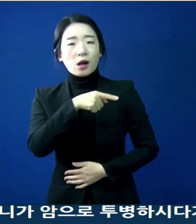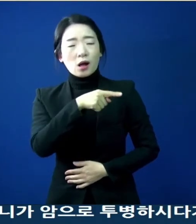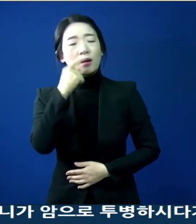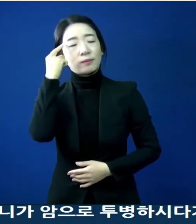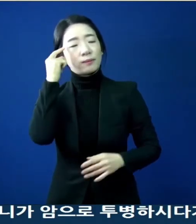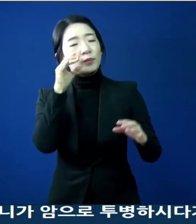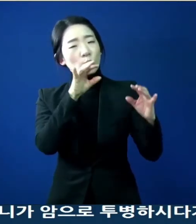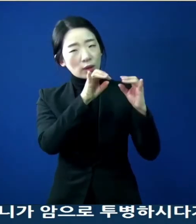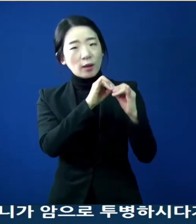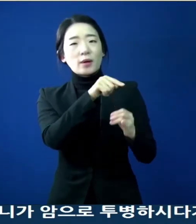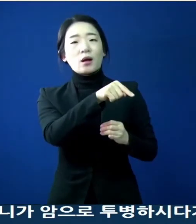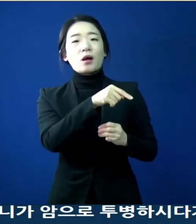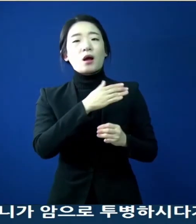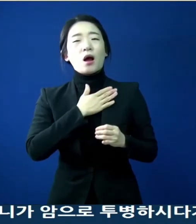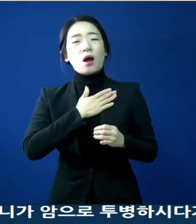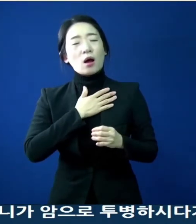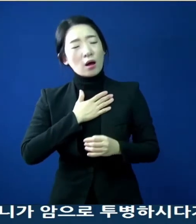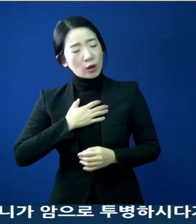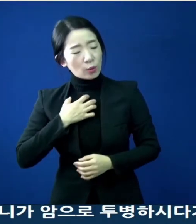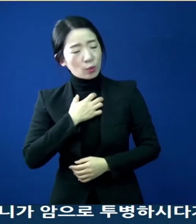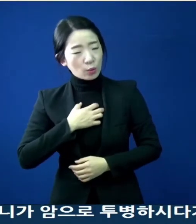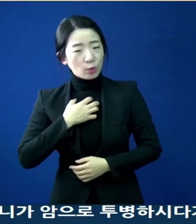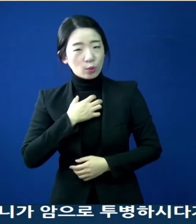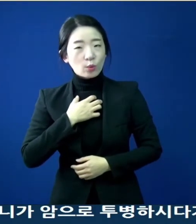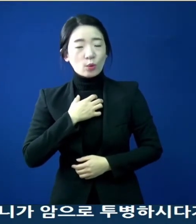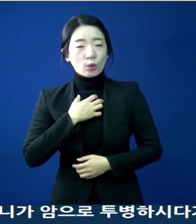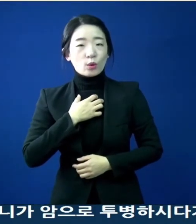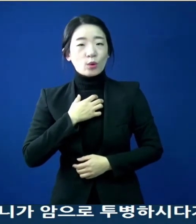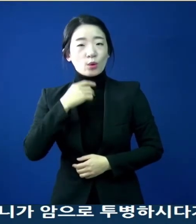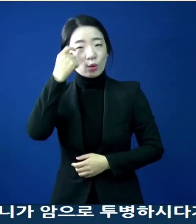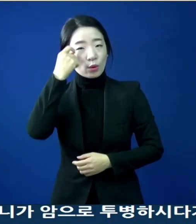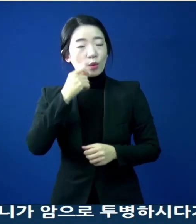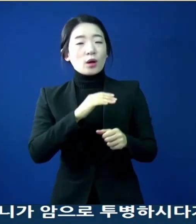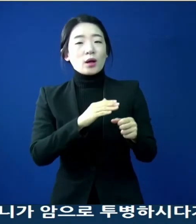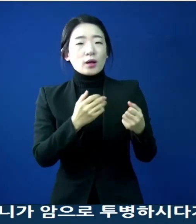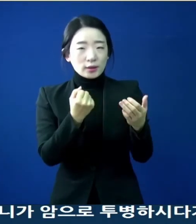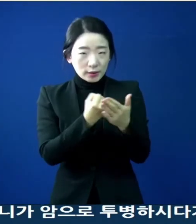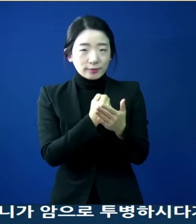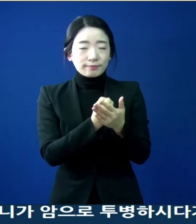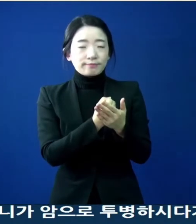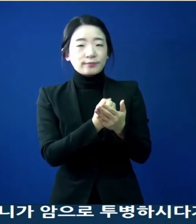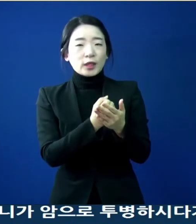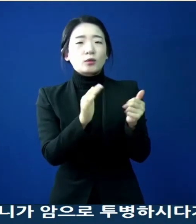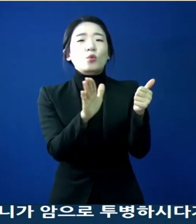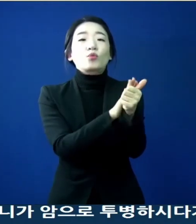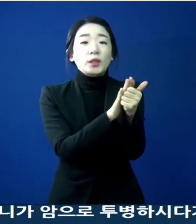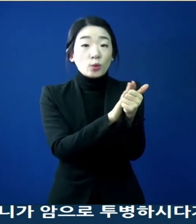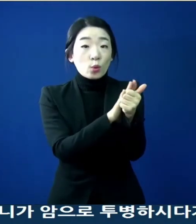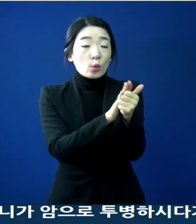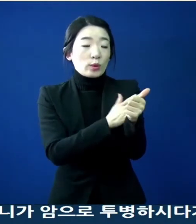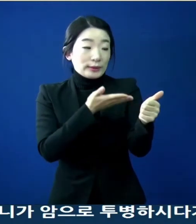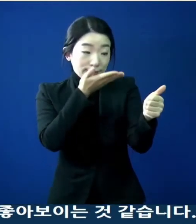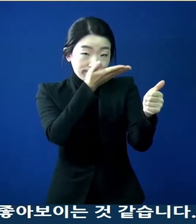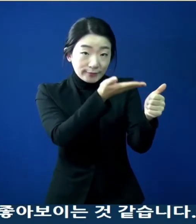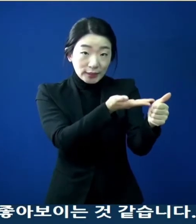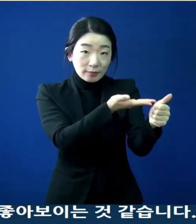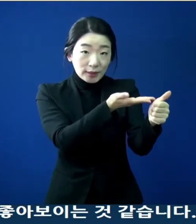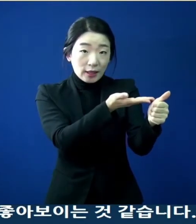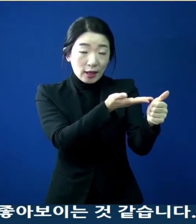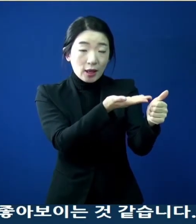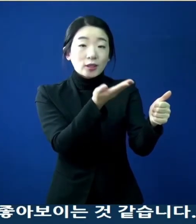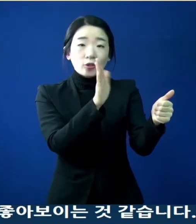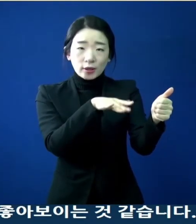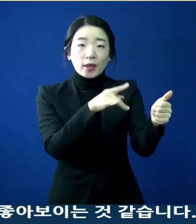많이 되었습니다. 그래서 이렇게 말씀드렸습니다. 위로를 드립니다. 그런데